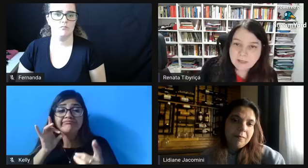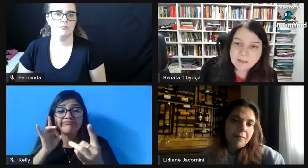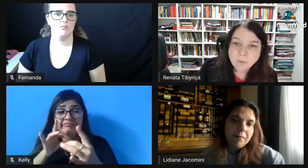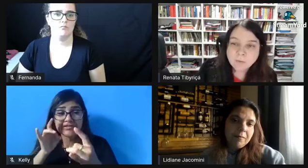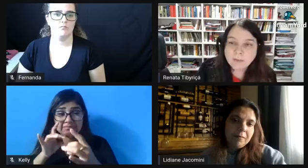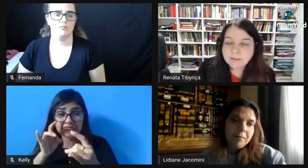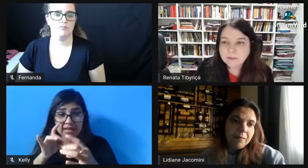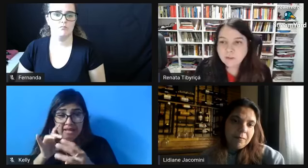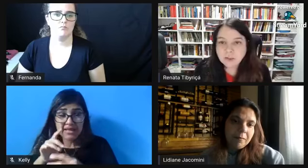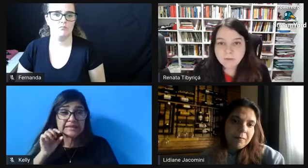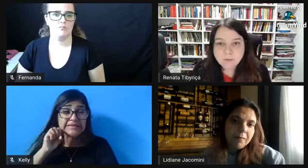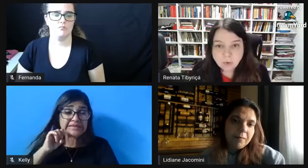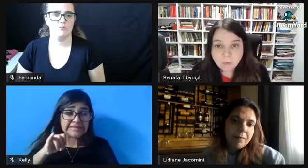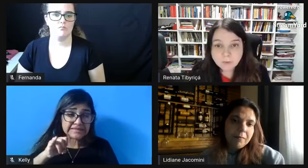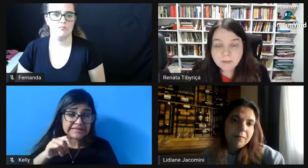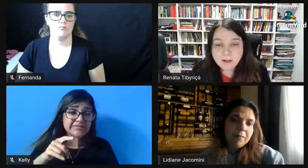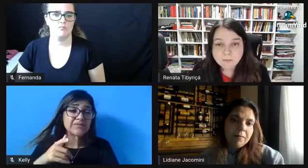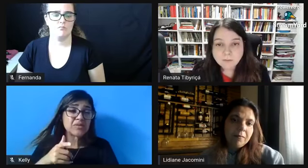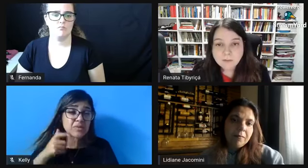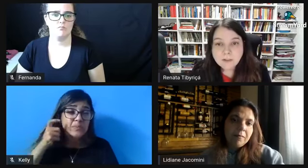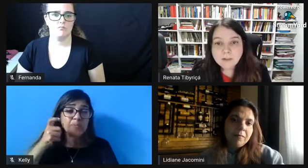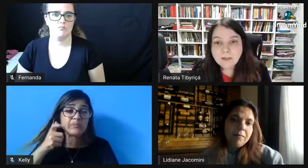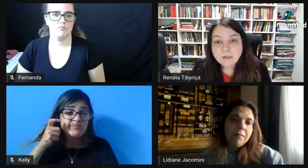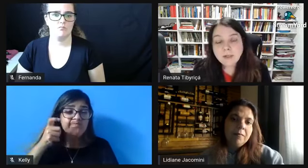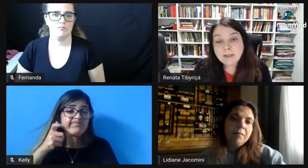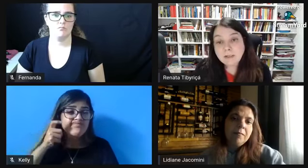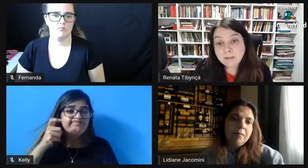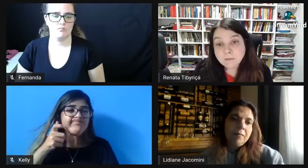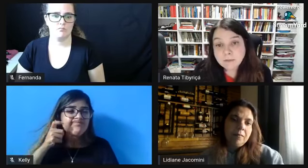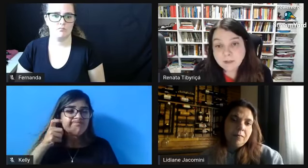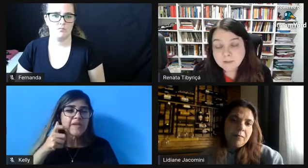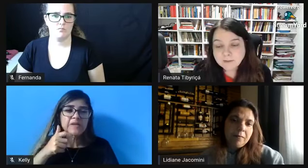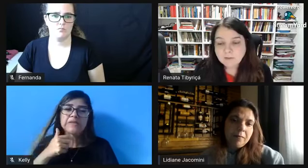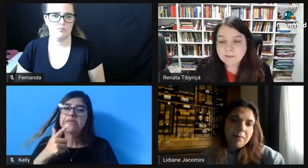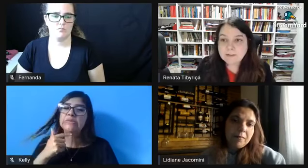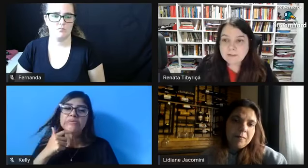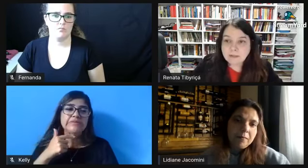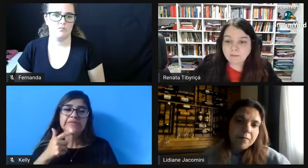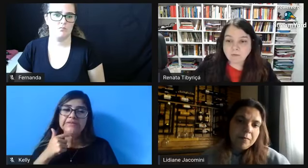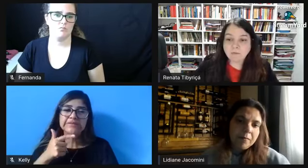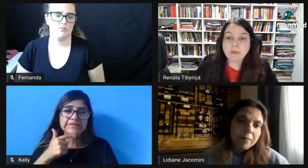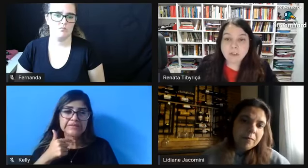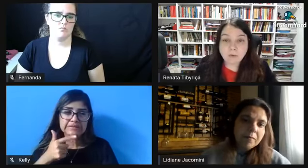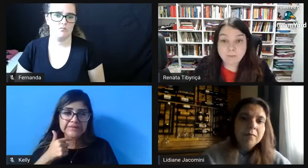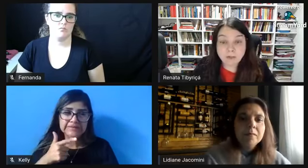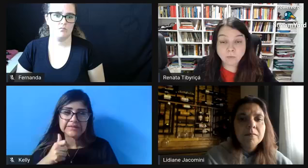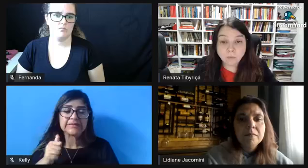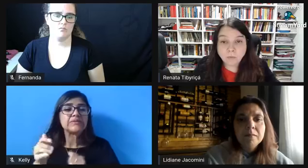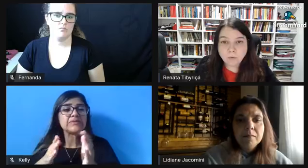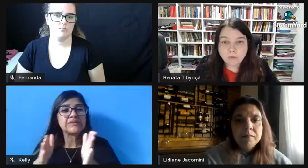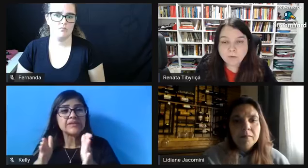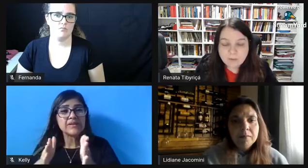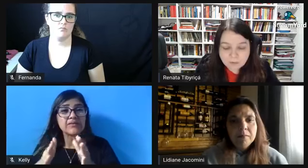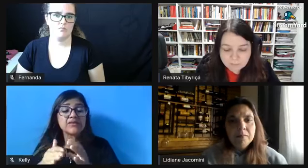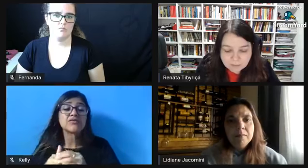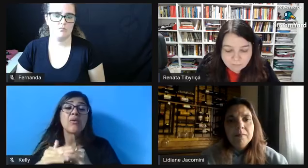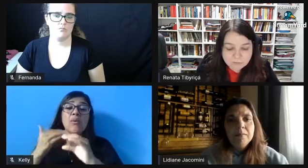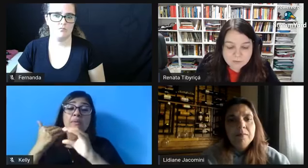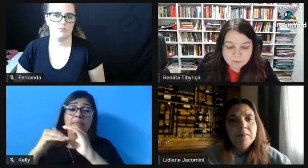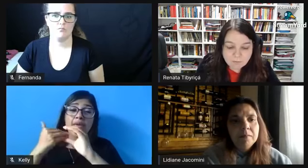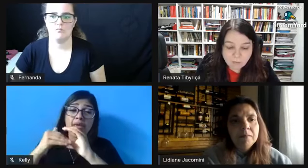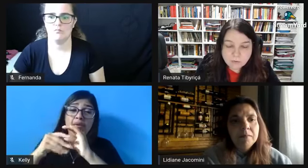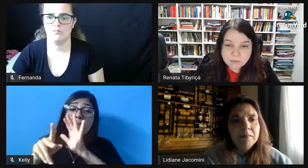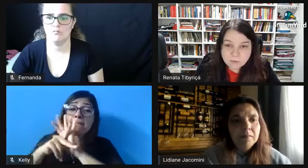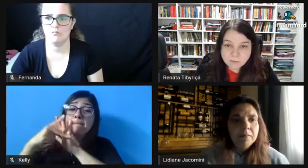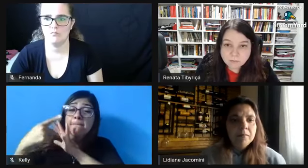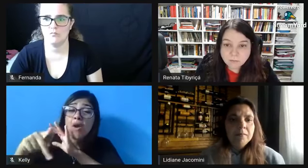vocês fizerem alguma tentativa de contato e acharem que não está sendo acessível, eu vou deixar o e-mail do núcleo para que